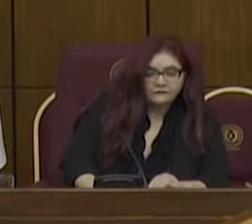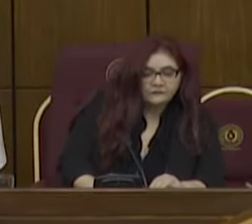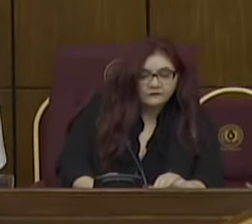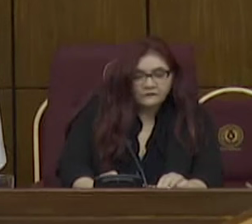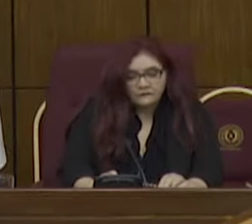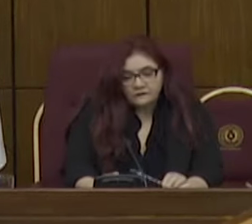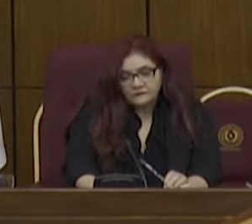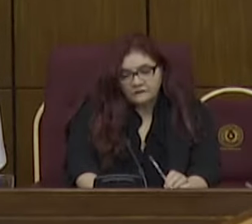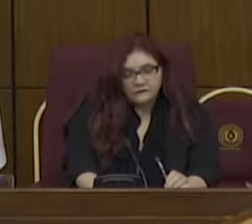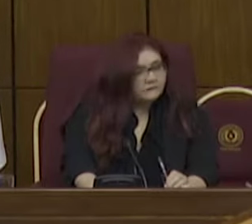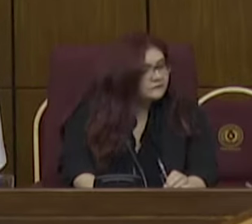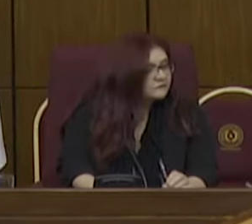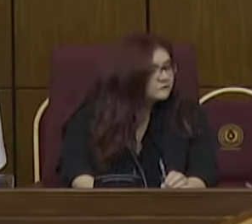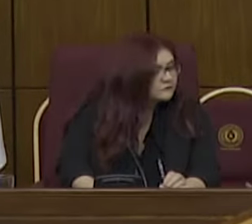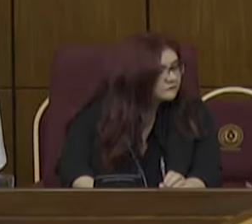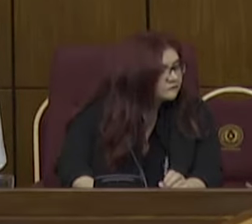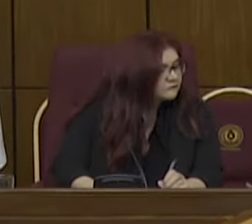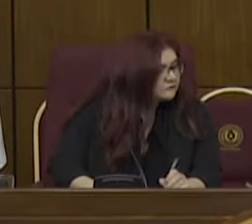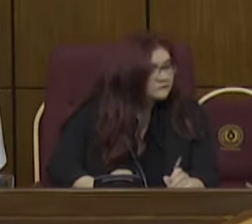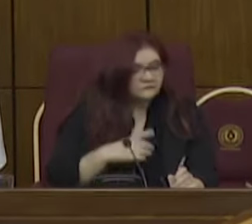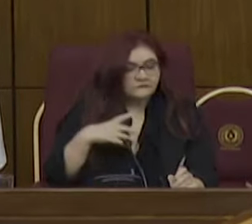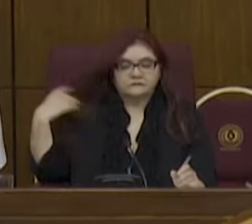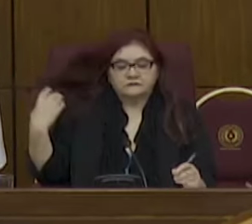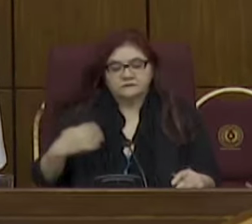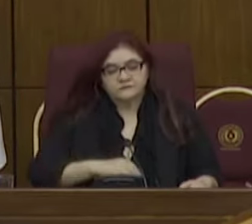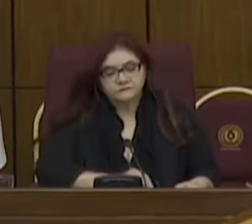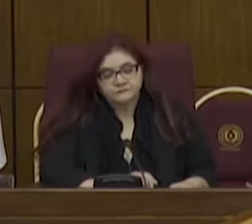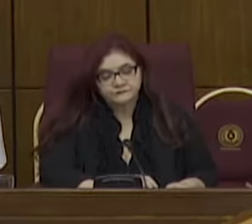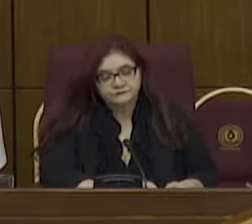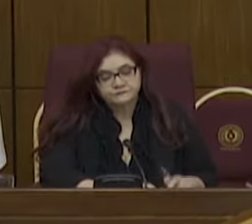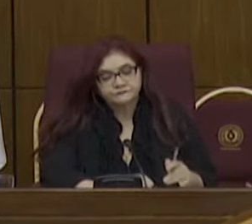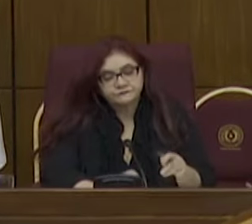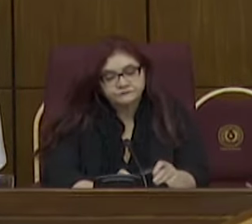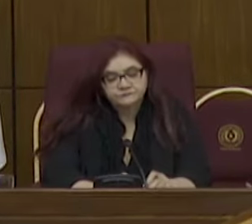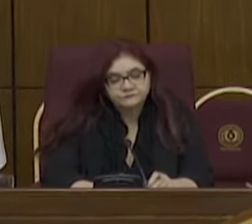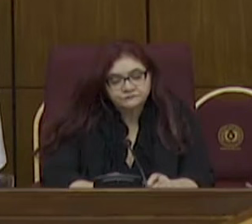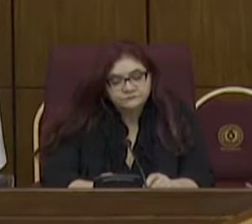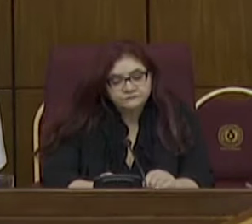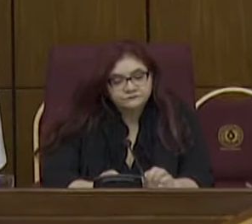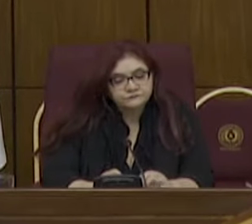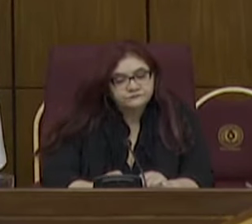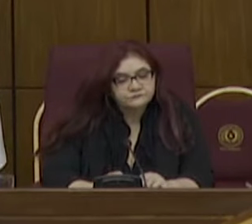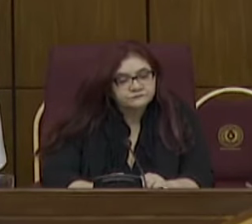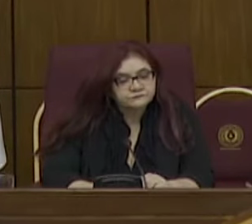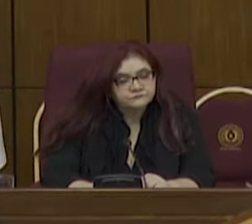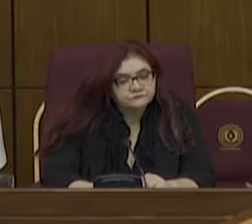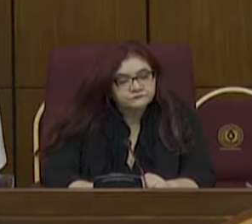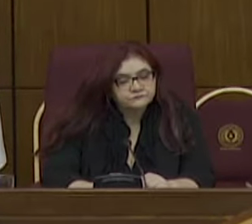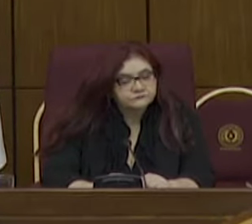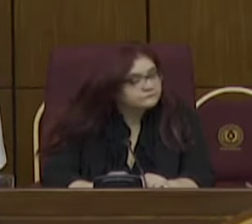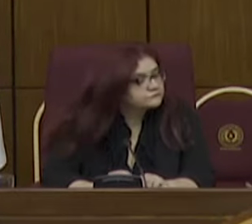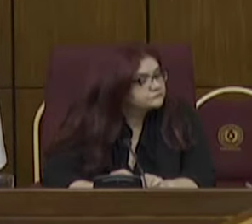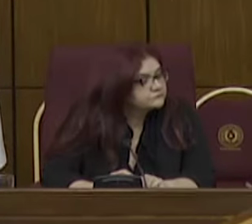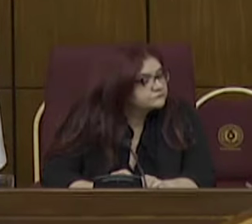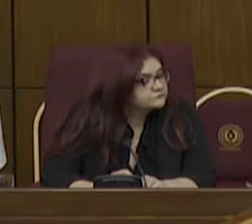ley 6380 de modernización y simplificación fiscal. Entonces, un poquito este espacio lo